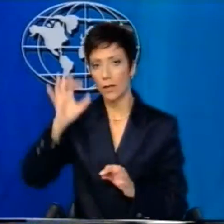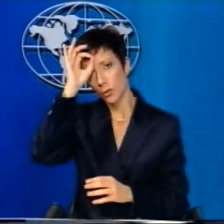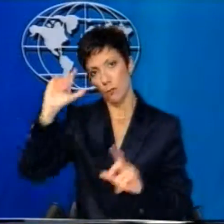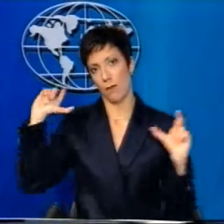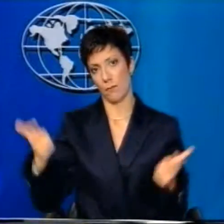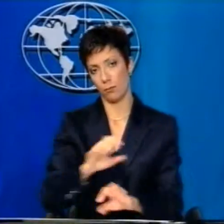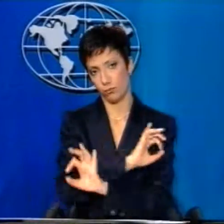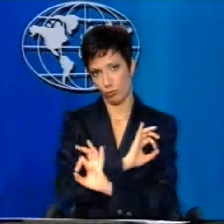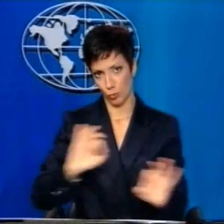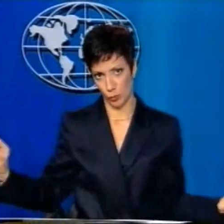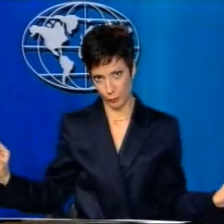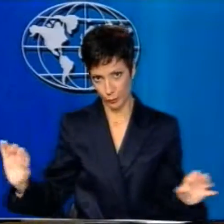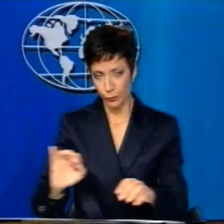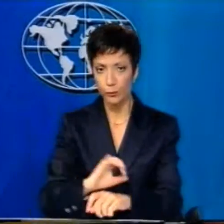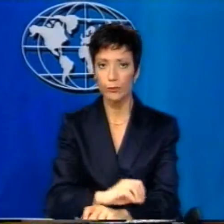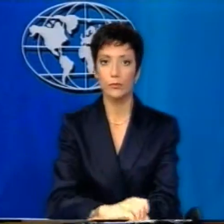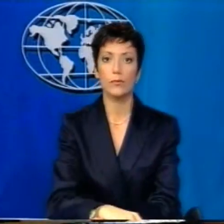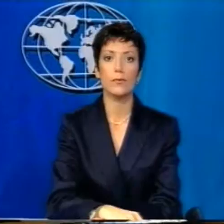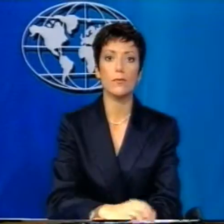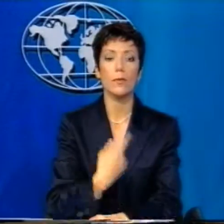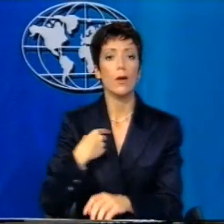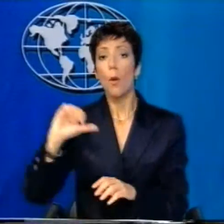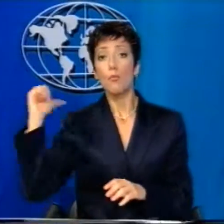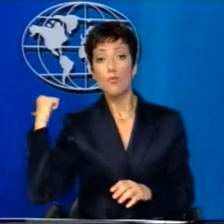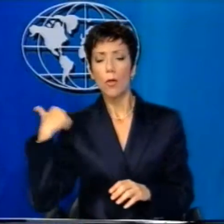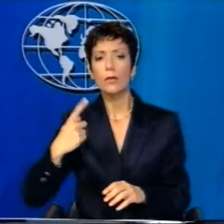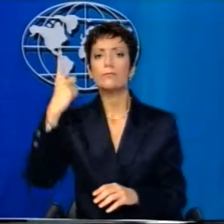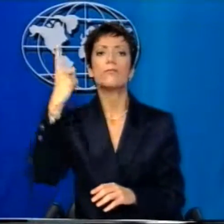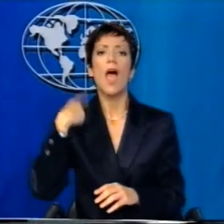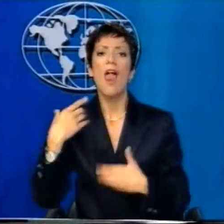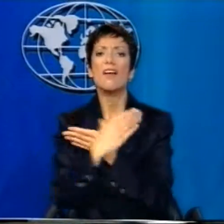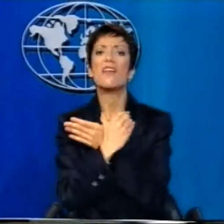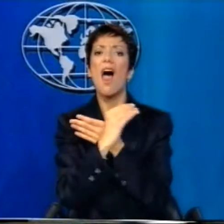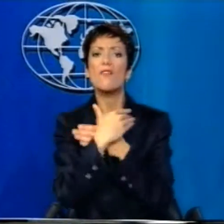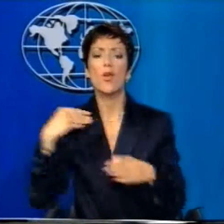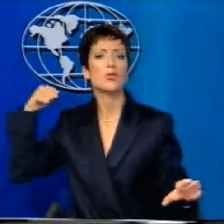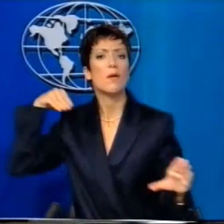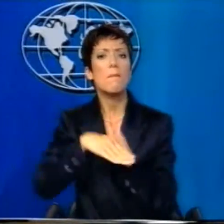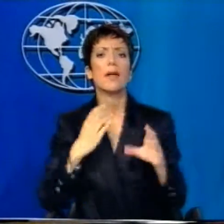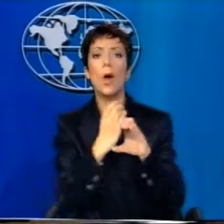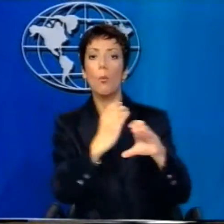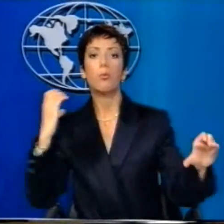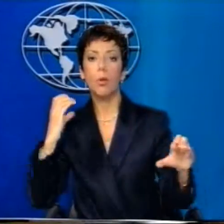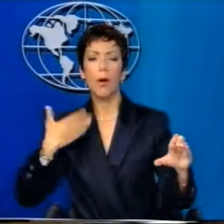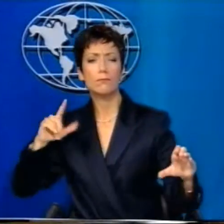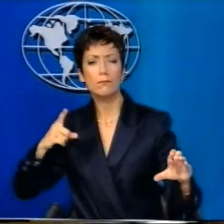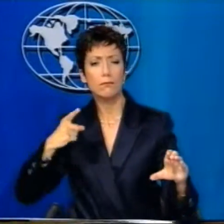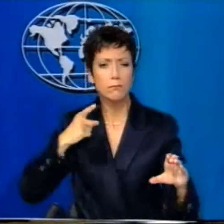Τον εφιάλτη που έζησαν προσπαθούν τώρα να ξεχάσουν οι όμοιροι του Αλβανού Αντώνιο Φλάμπο μετά το μακελιό με